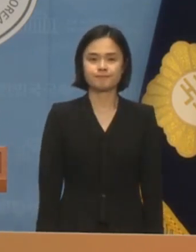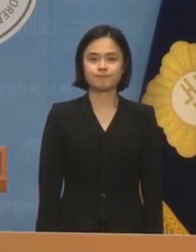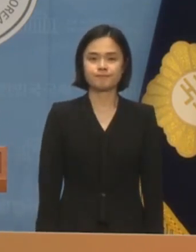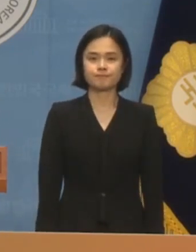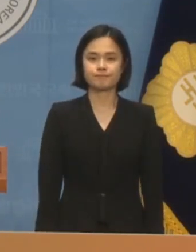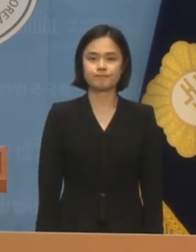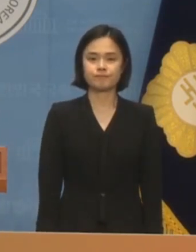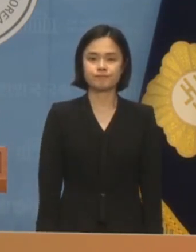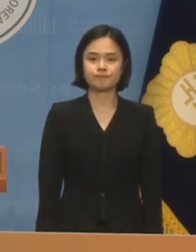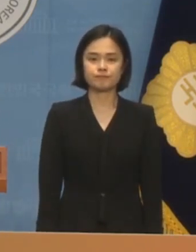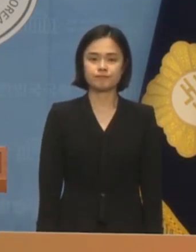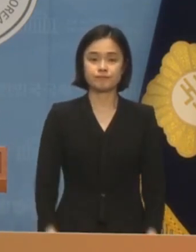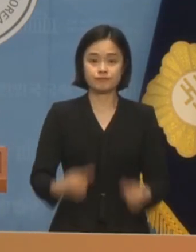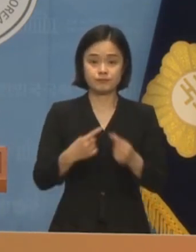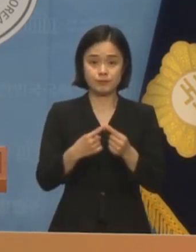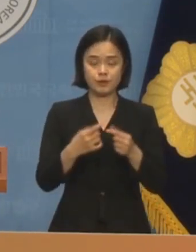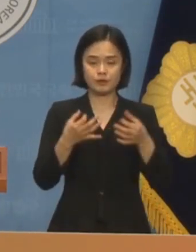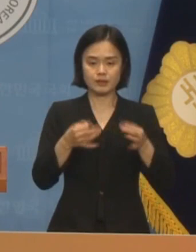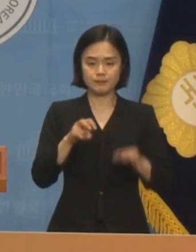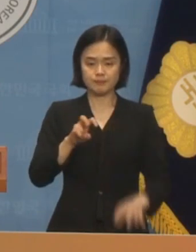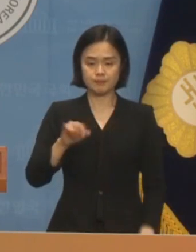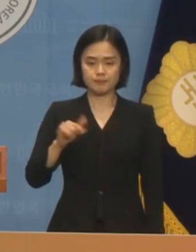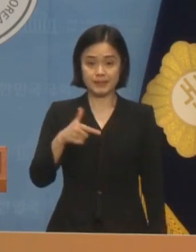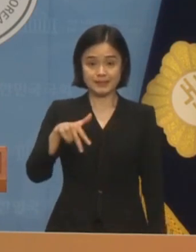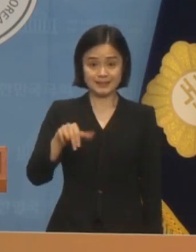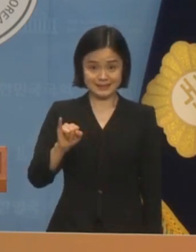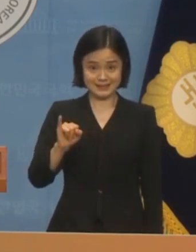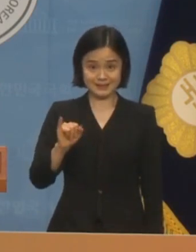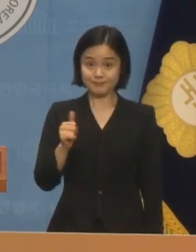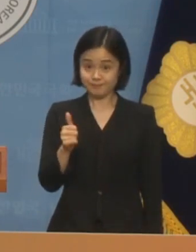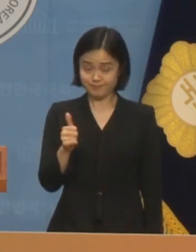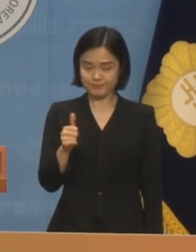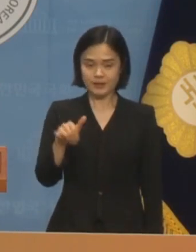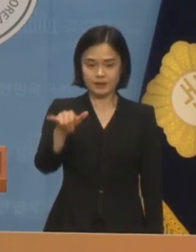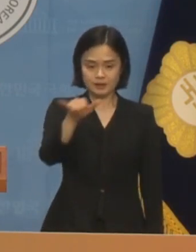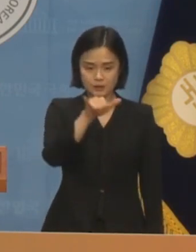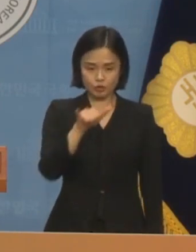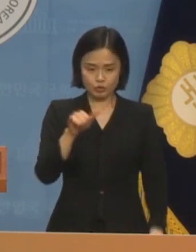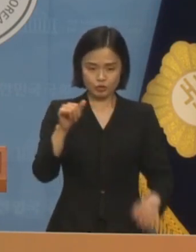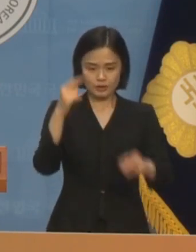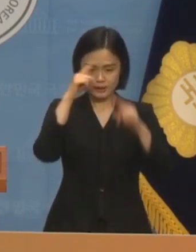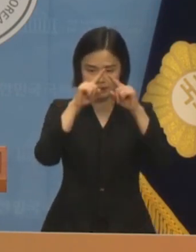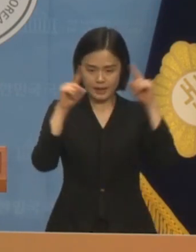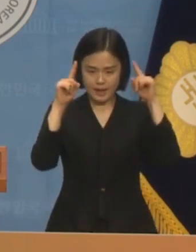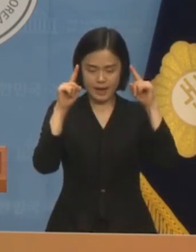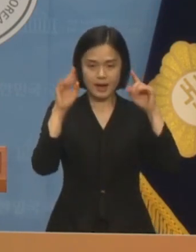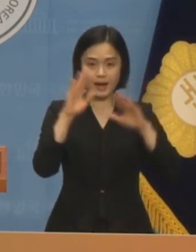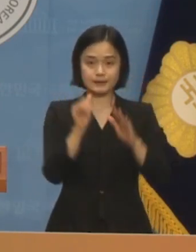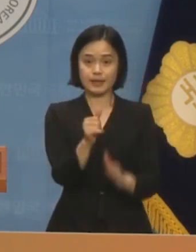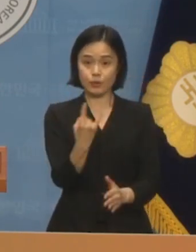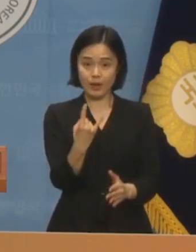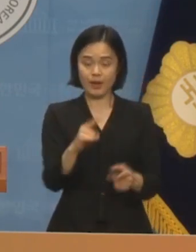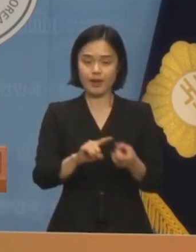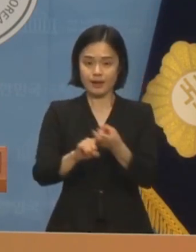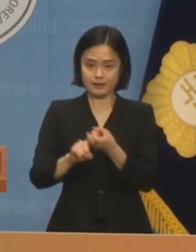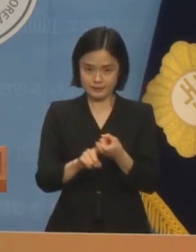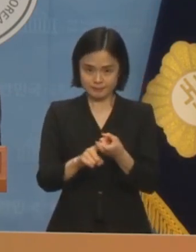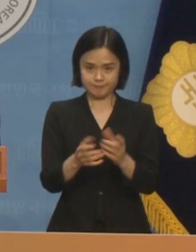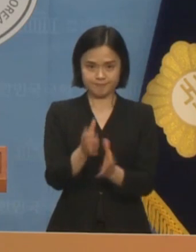그럼 먼저 김민지 전국대학 학생회 네트워크 기획국장님 지지 발언을 듣도록